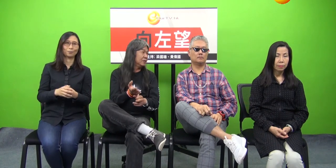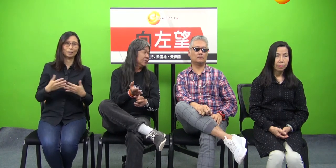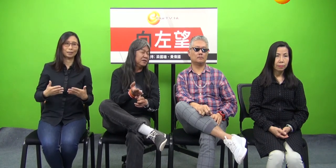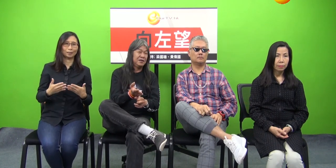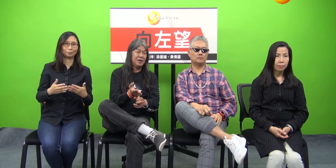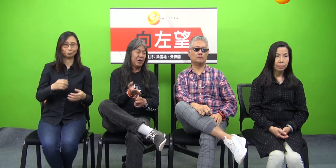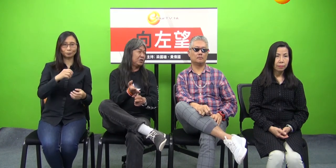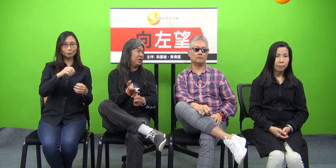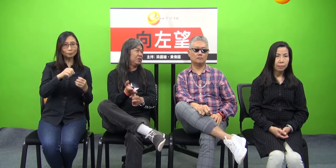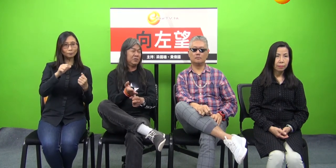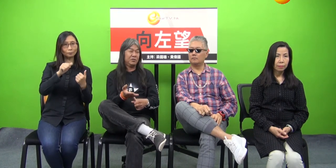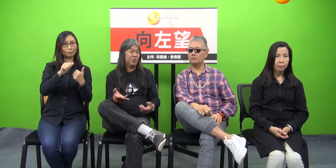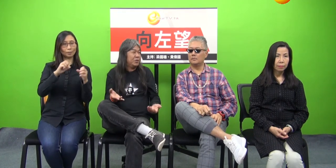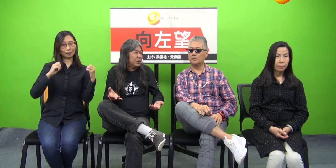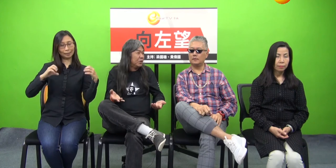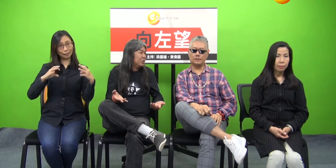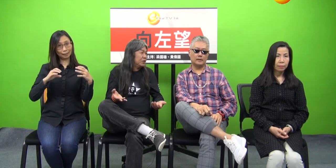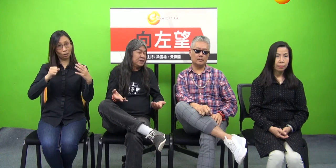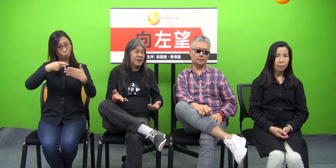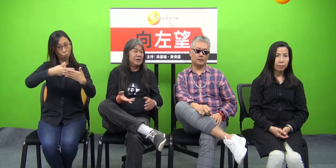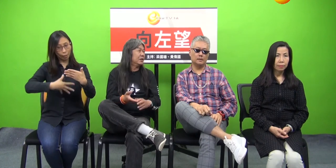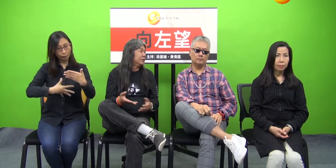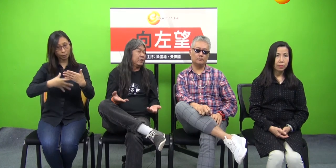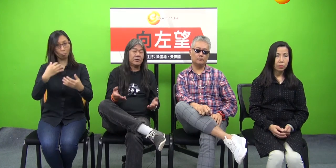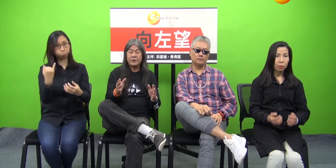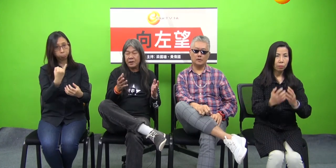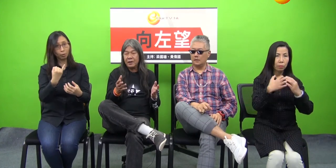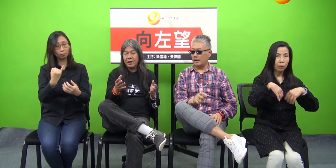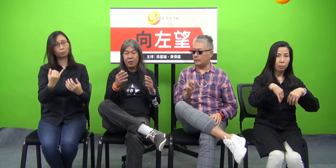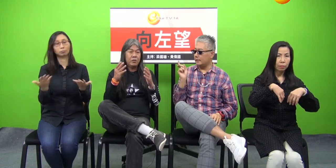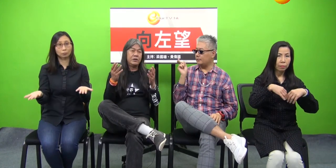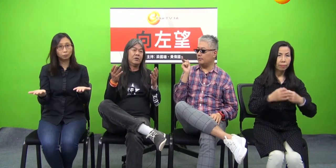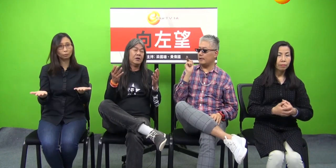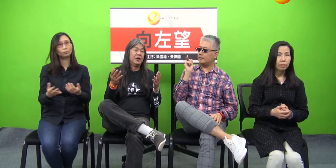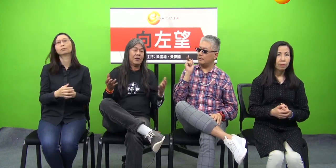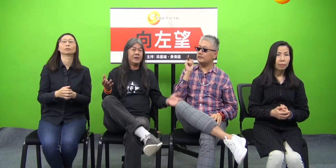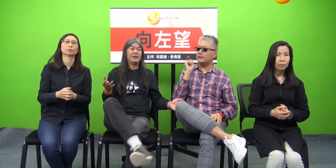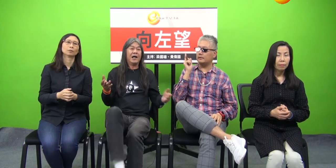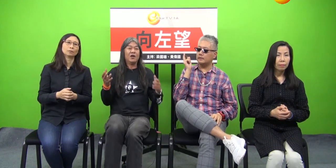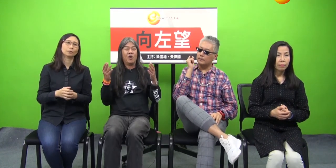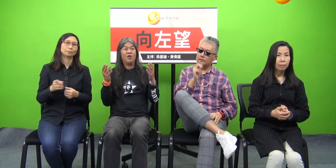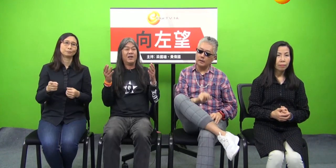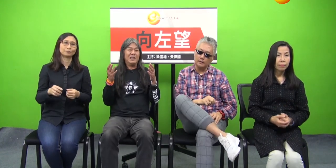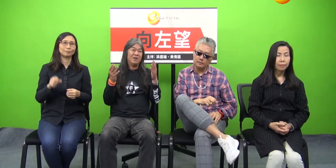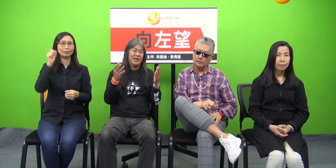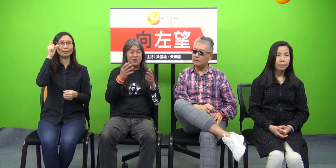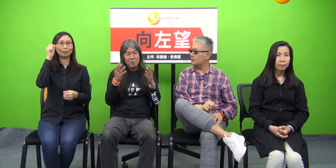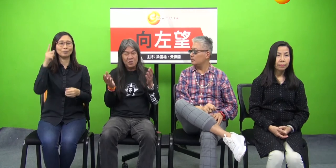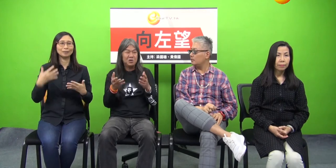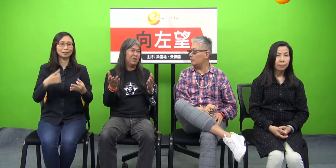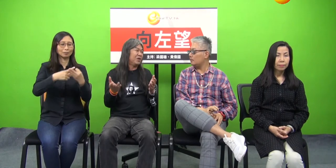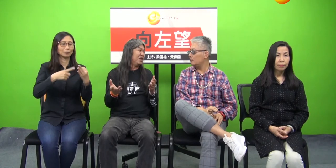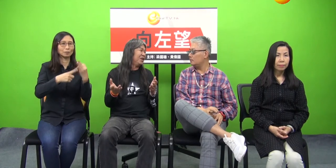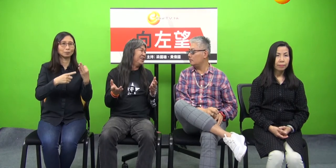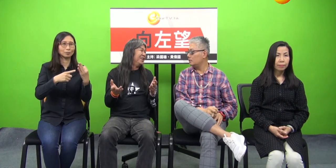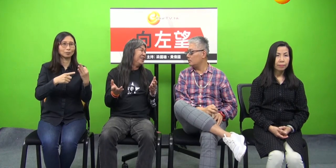則瓜咗，咁邊個入去冇意思。第二即係我覺得即係 尤 其是大家都講話錢偉健選唔選